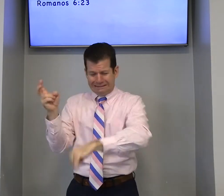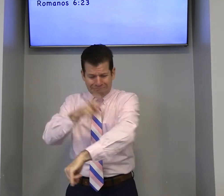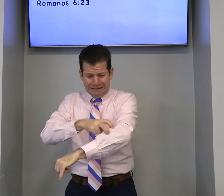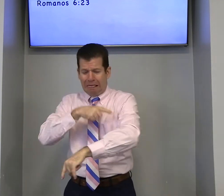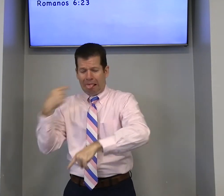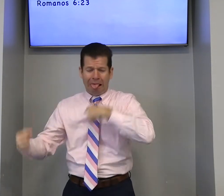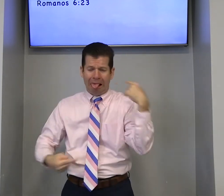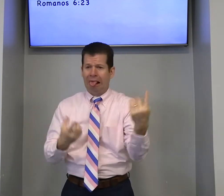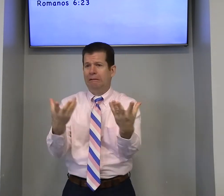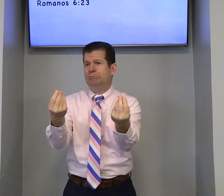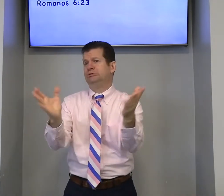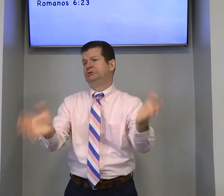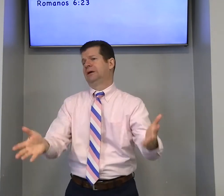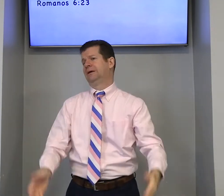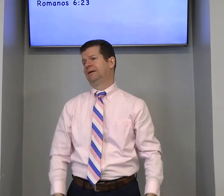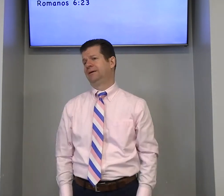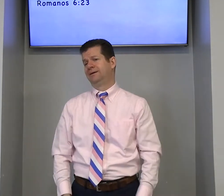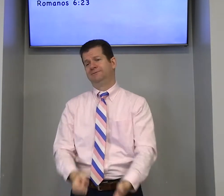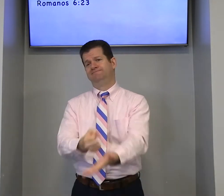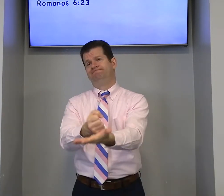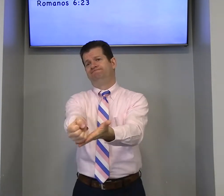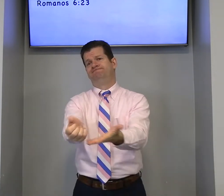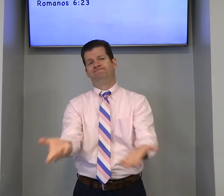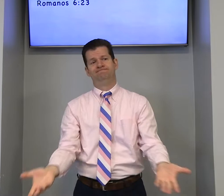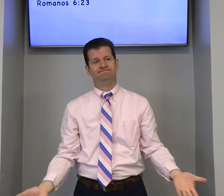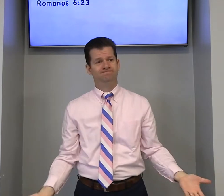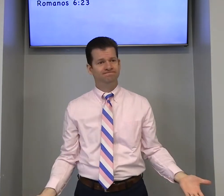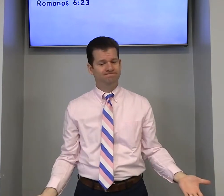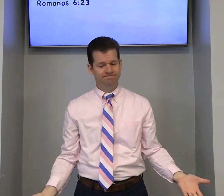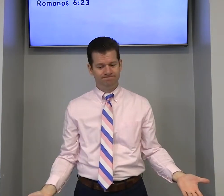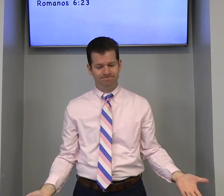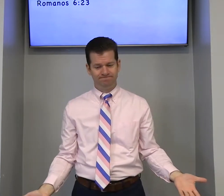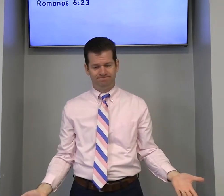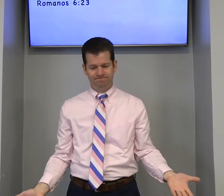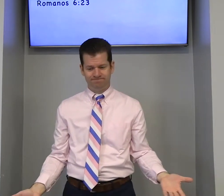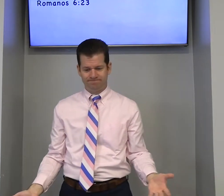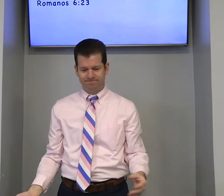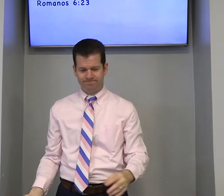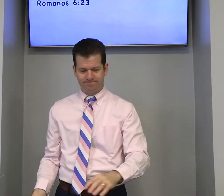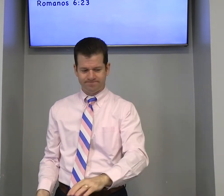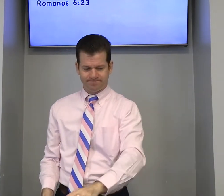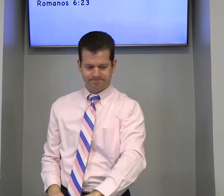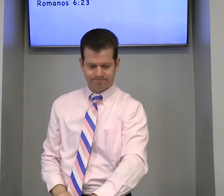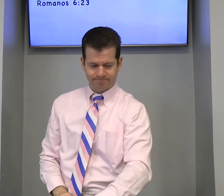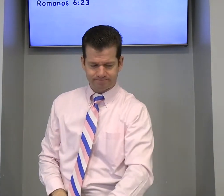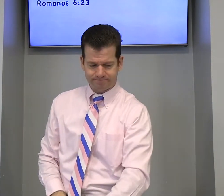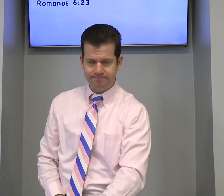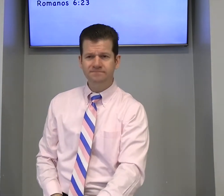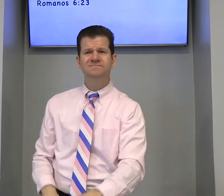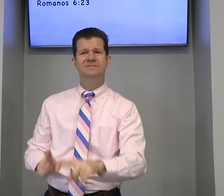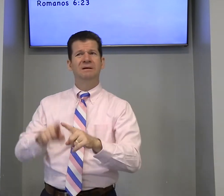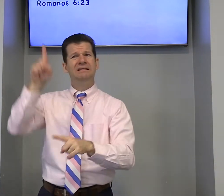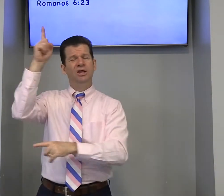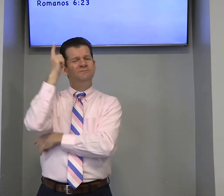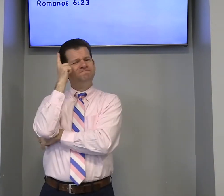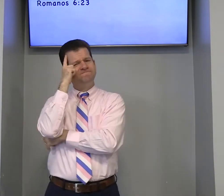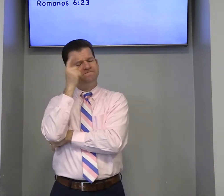povo estava sendo picado e reclamando, chorando para Deus, mas agora já foi. Muitos morreram por